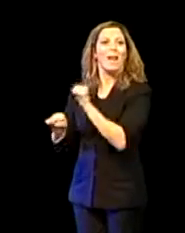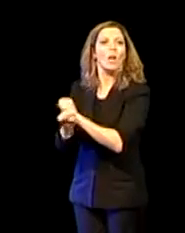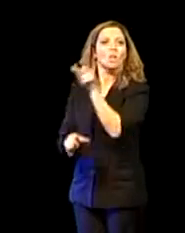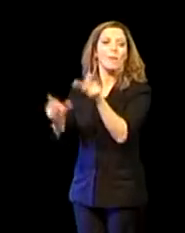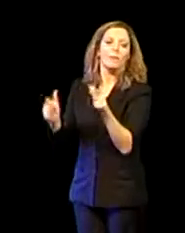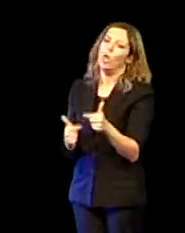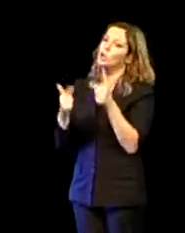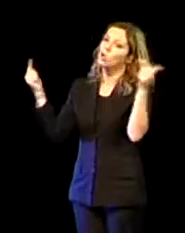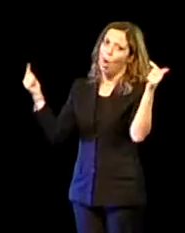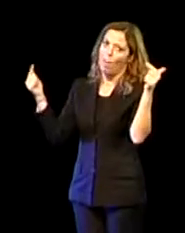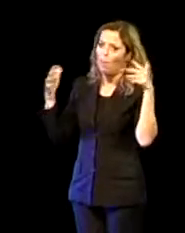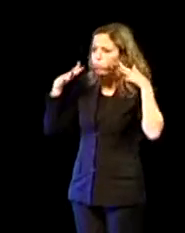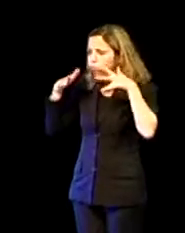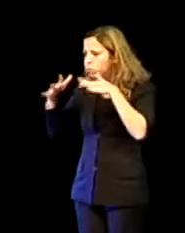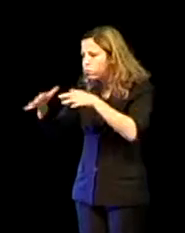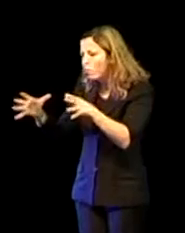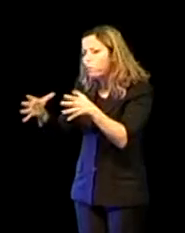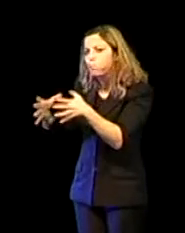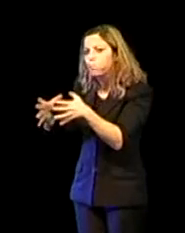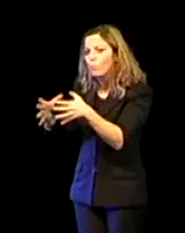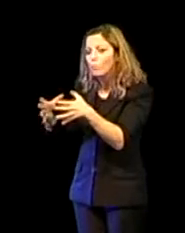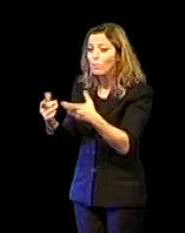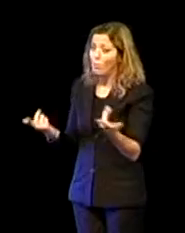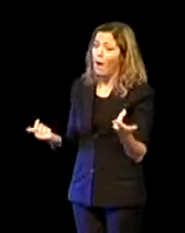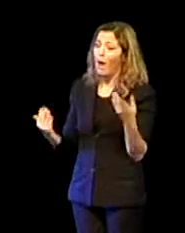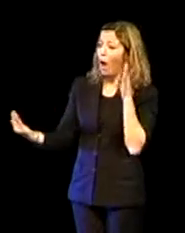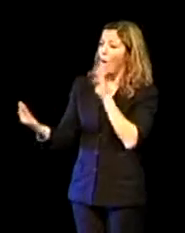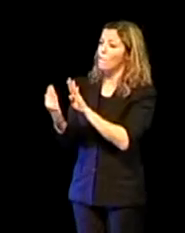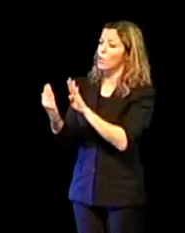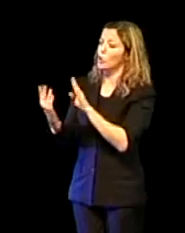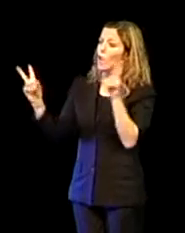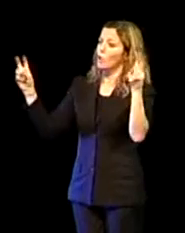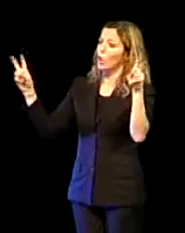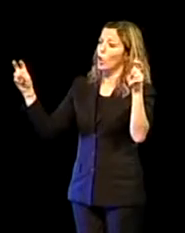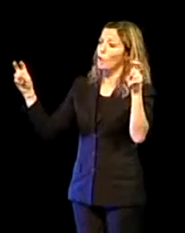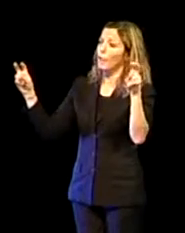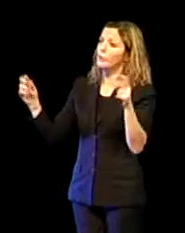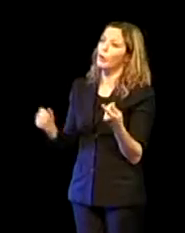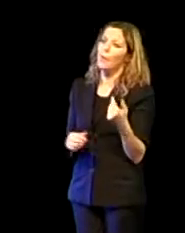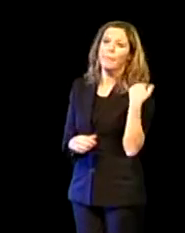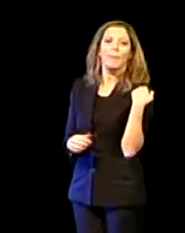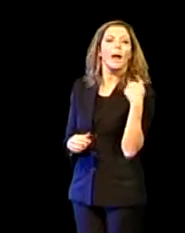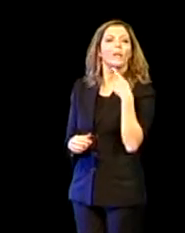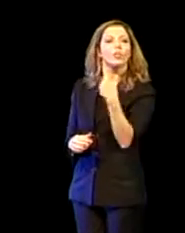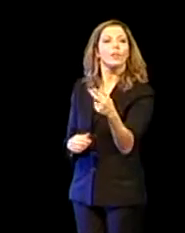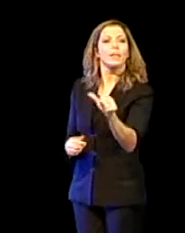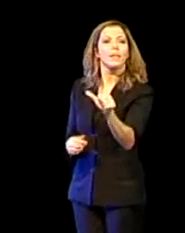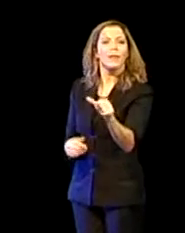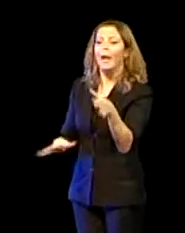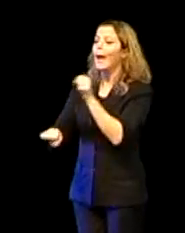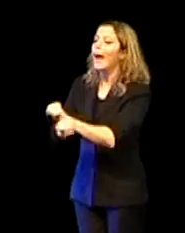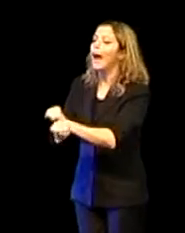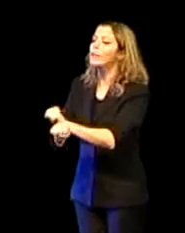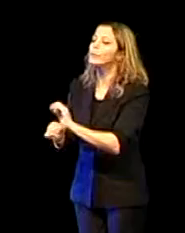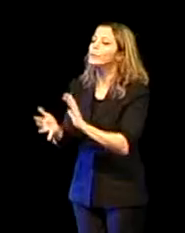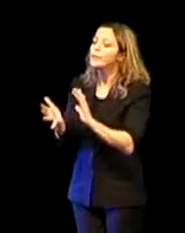quei parametri ma non abbiamo risolto una questione che poneva oggi Roberto Saviano Come facciamo a diventare un carc il carcere è un luogo dove si combattono le